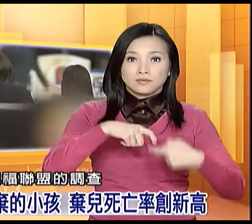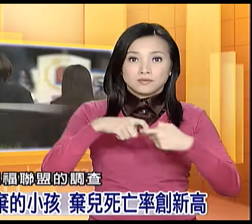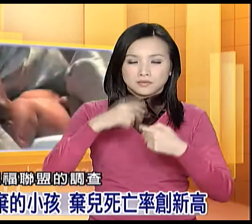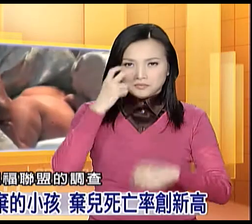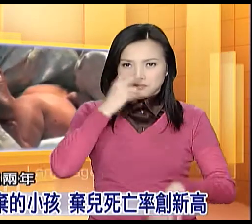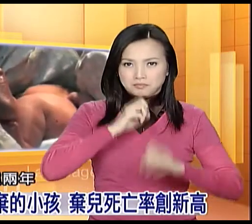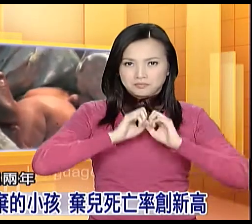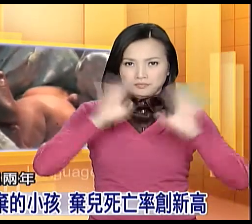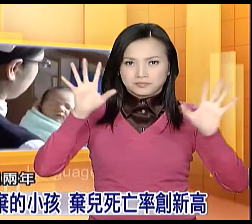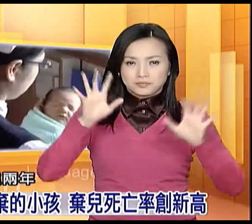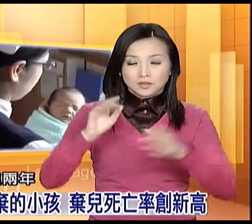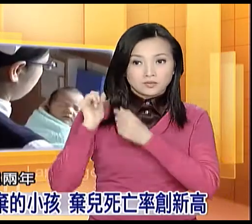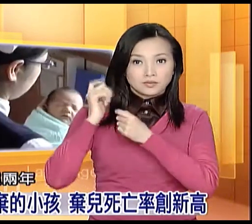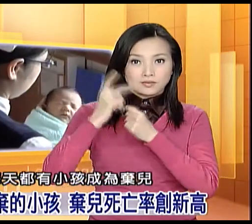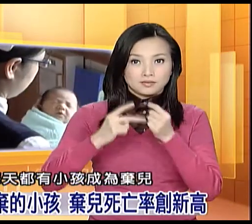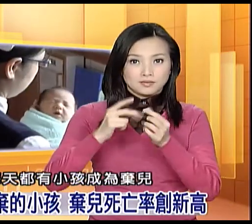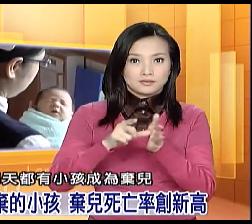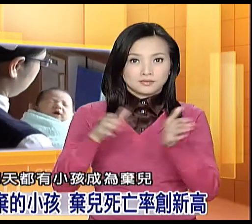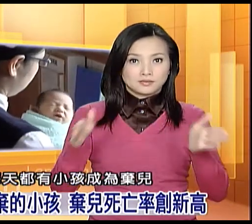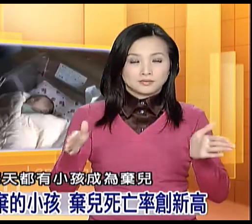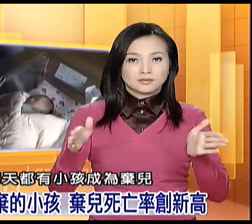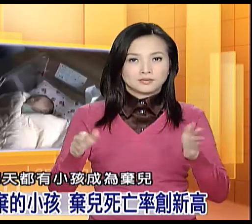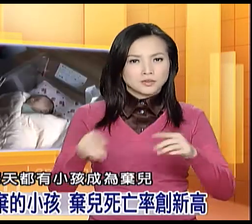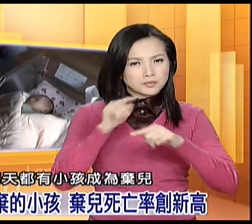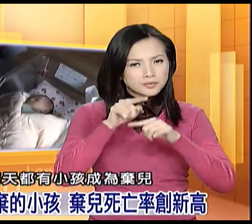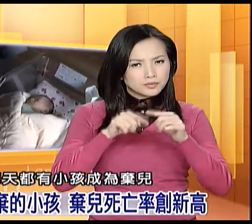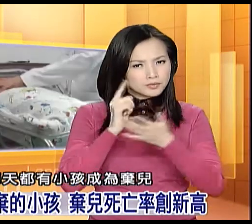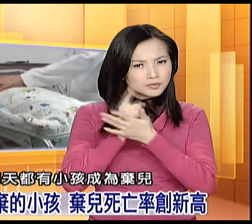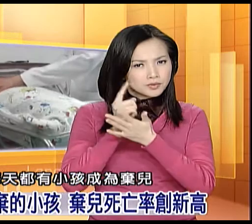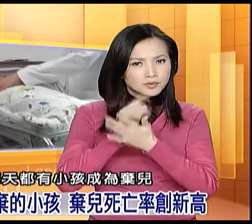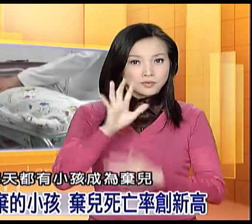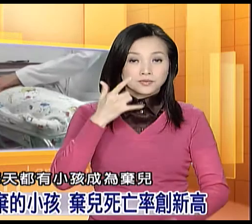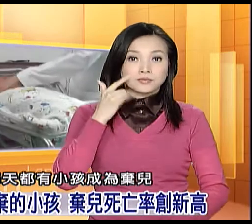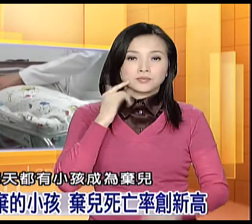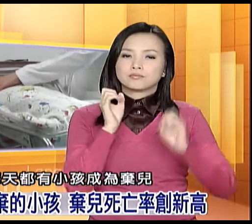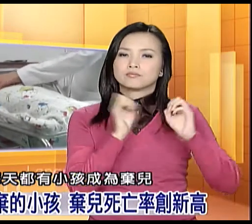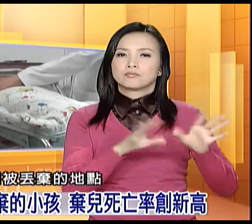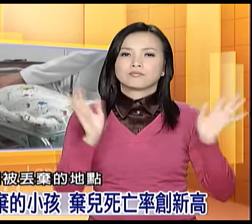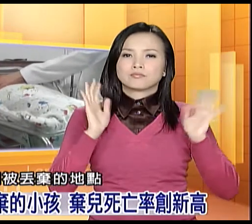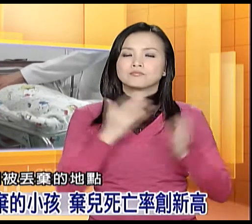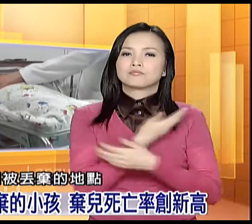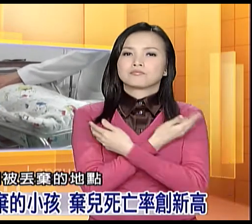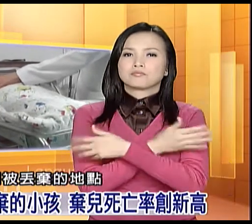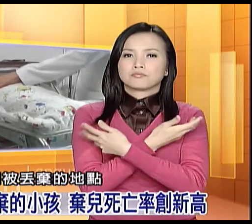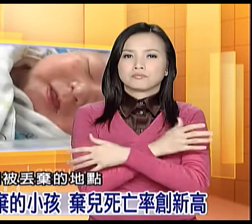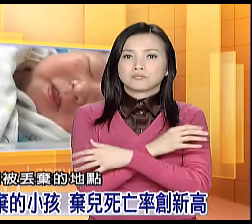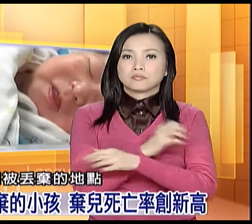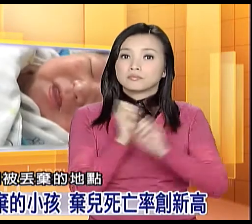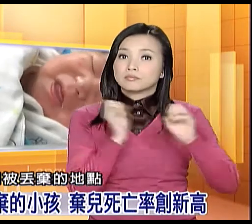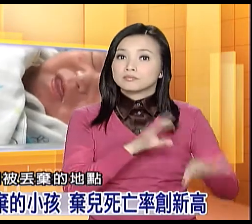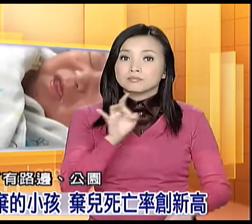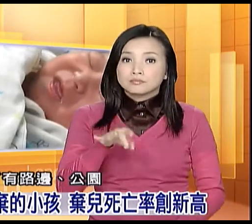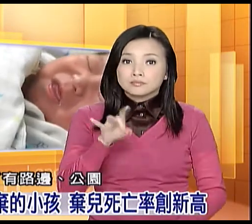最近这两年平均每天都有小孩成为弃儿，而他们被丢弃的地点包括了有路